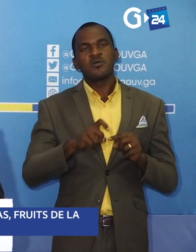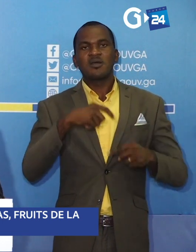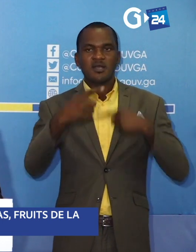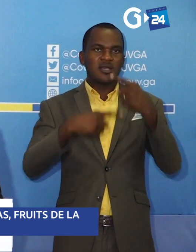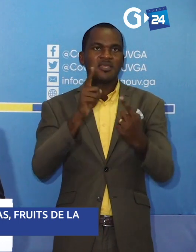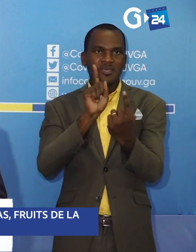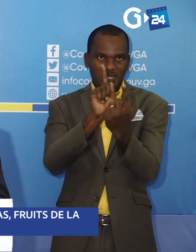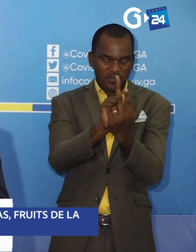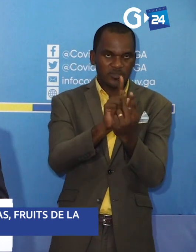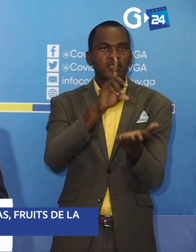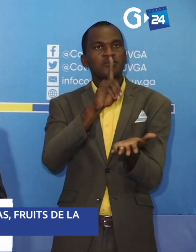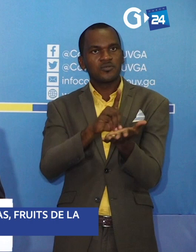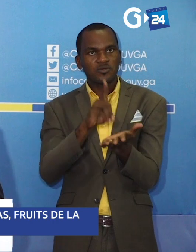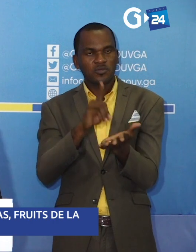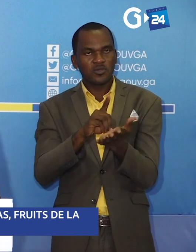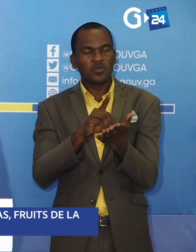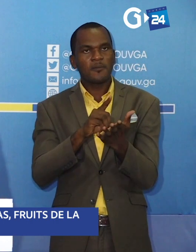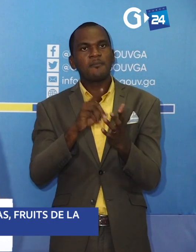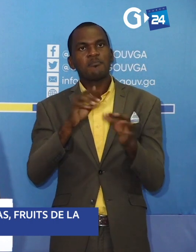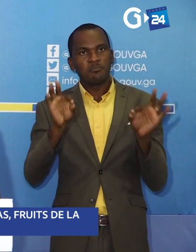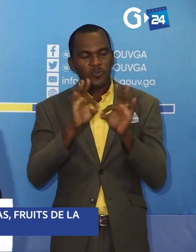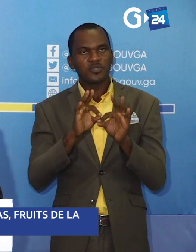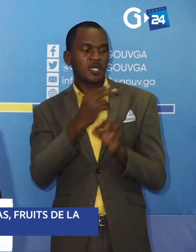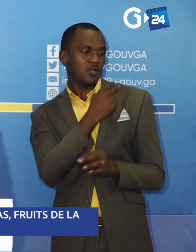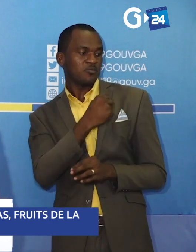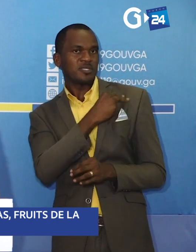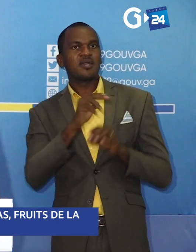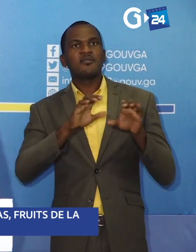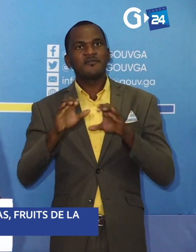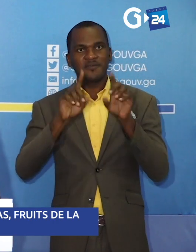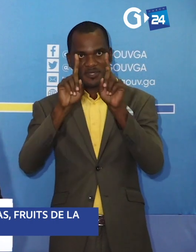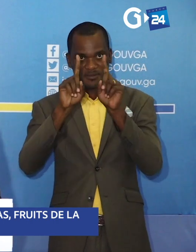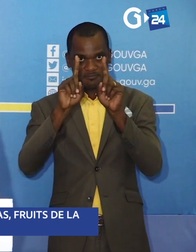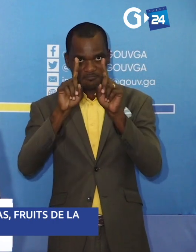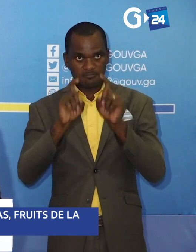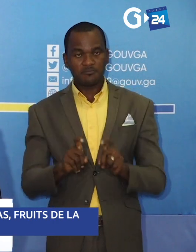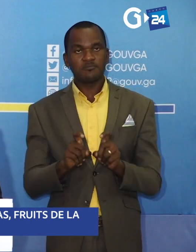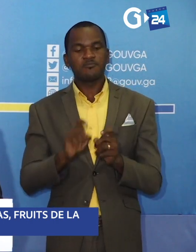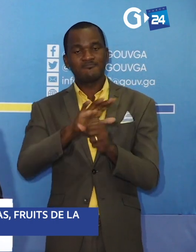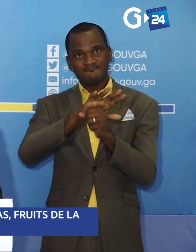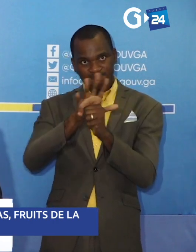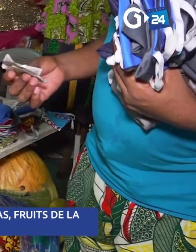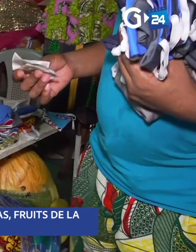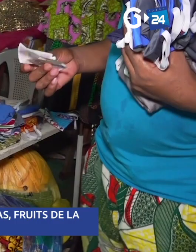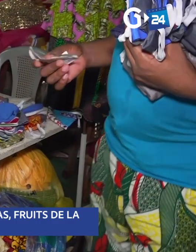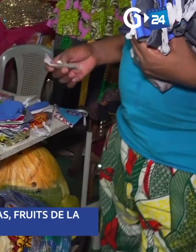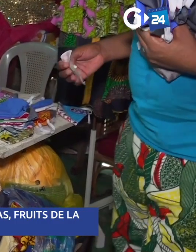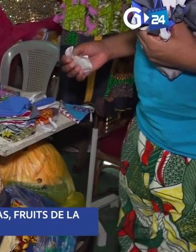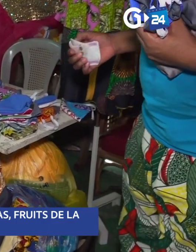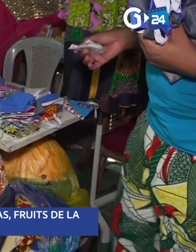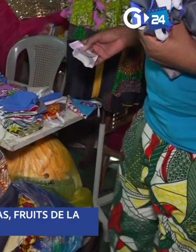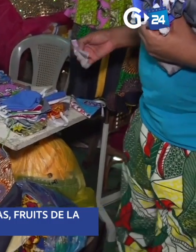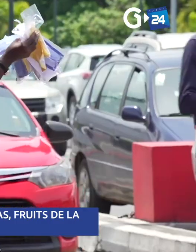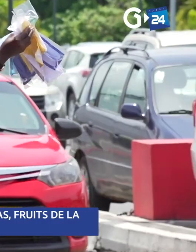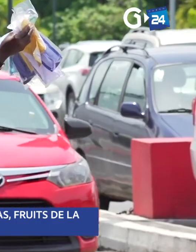médecin, allez à l'hôpital, allez faire le test de dépistage. Covid-19. Désormais,